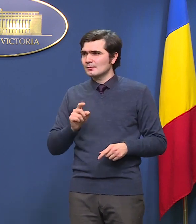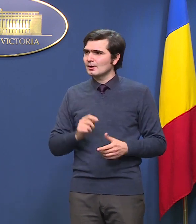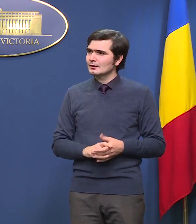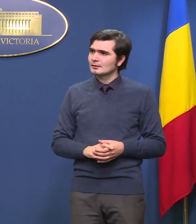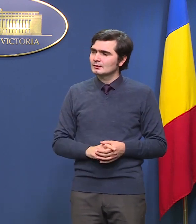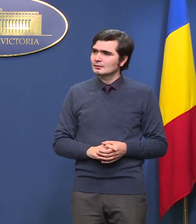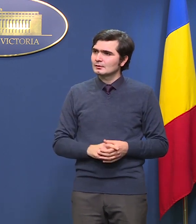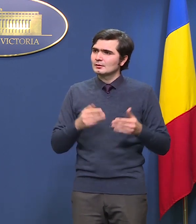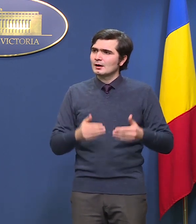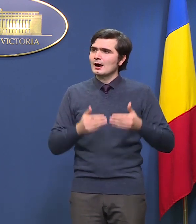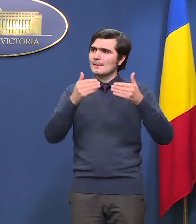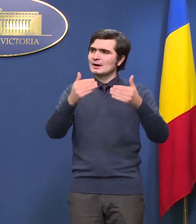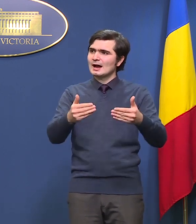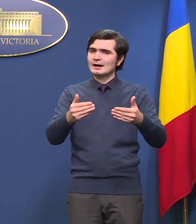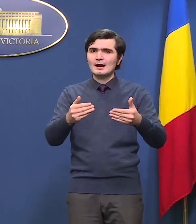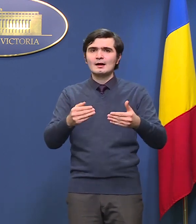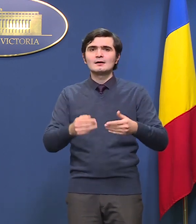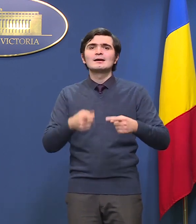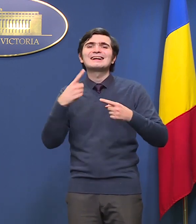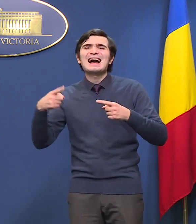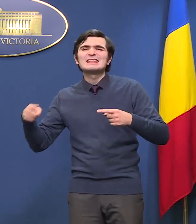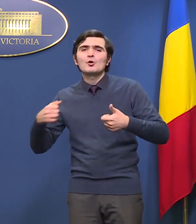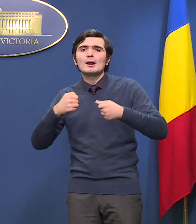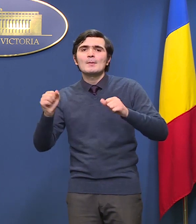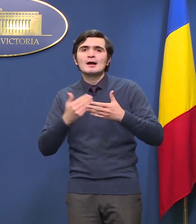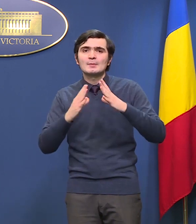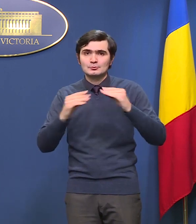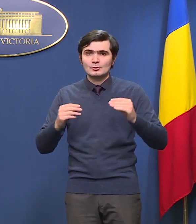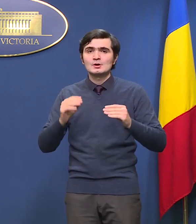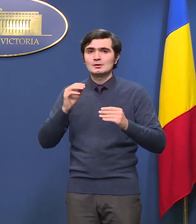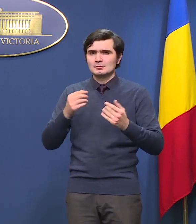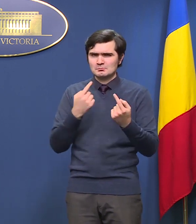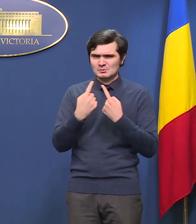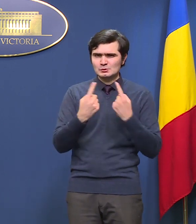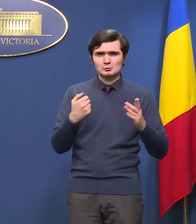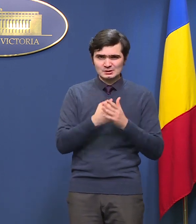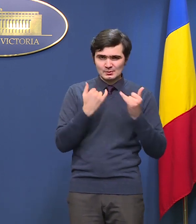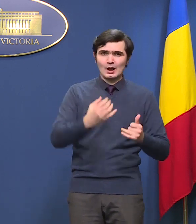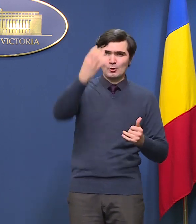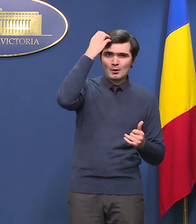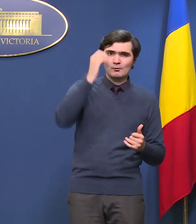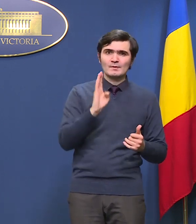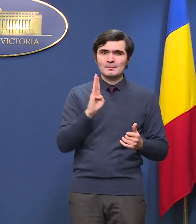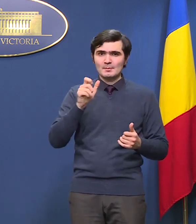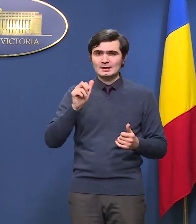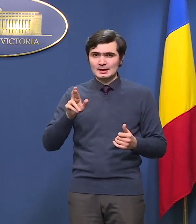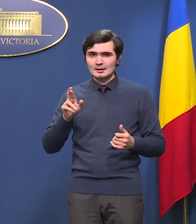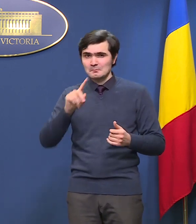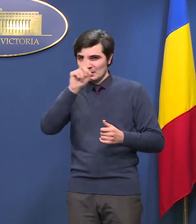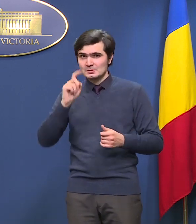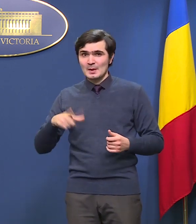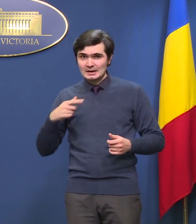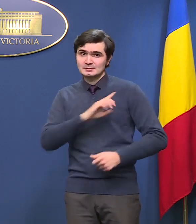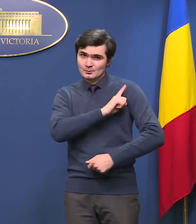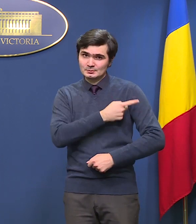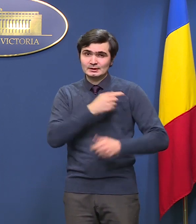la amânarea ratelor pentru români, din discuțiile care au existat până acum între guvern și BNR, vorbim de posibilitatea ca ratele